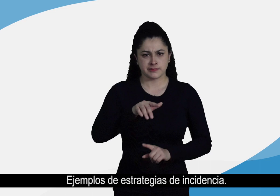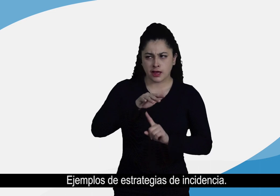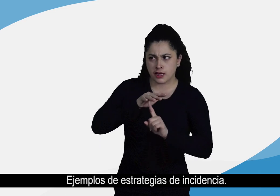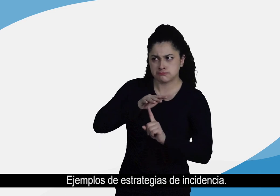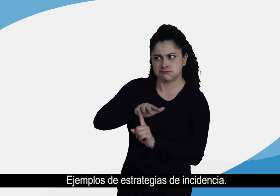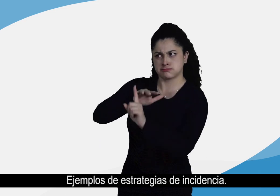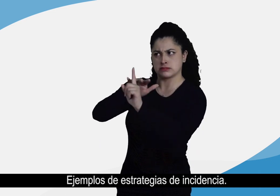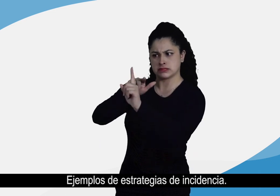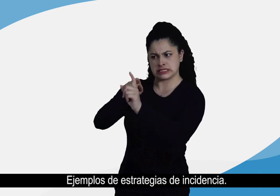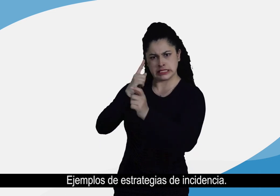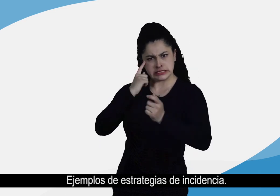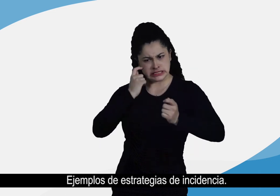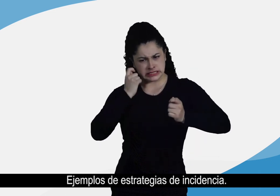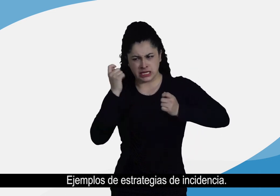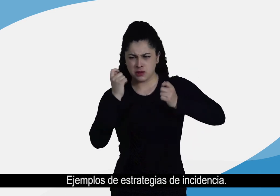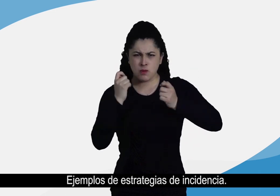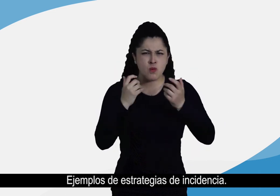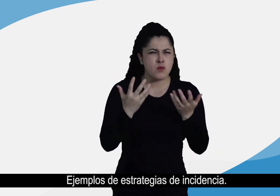Ejemplos de estrategia de incidencia